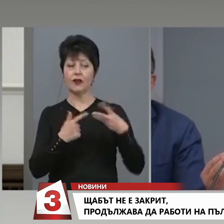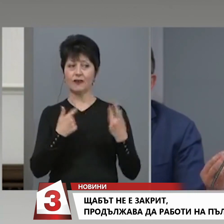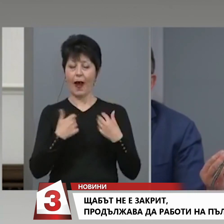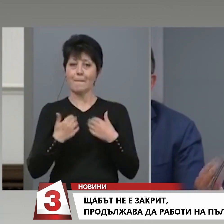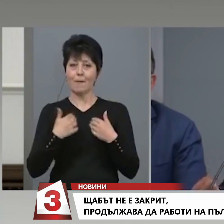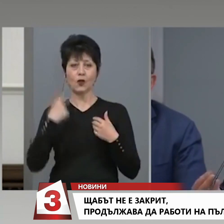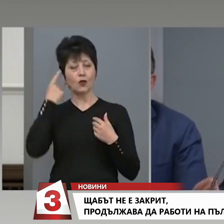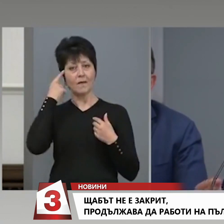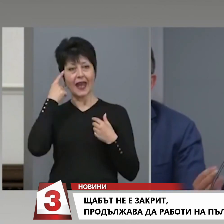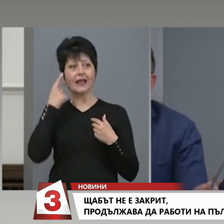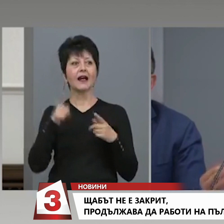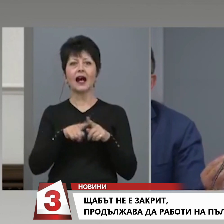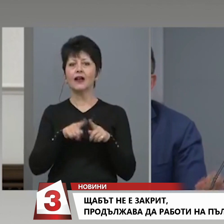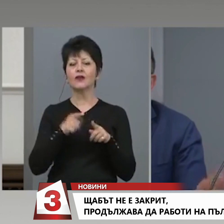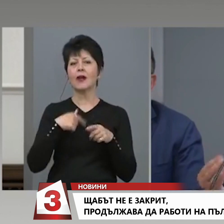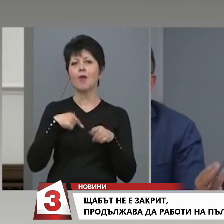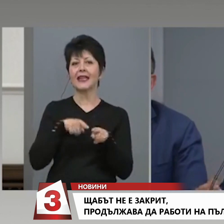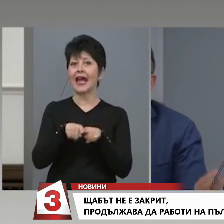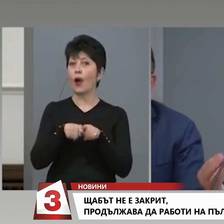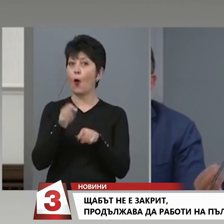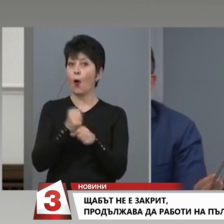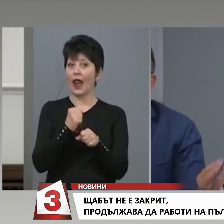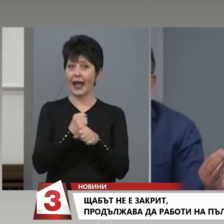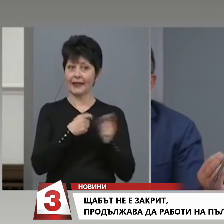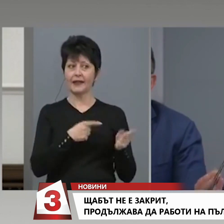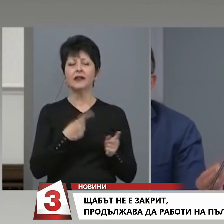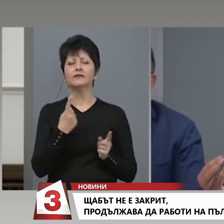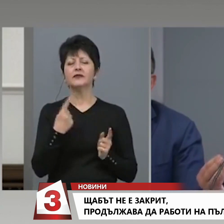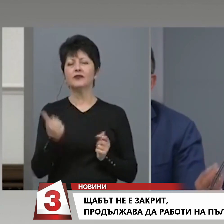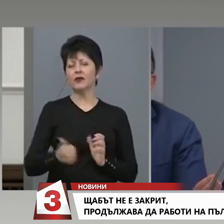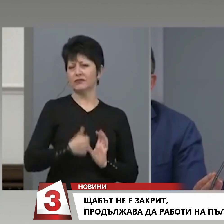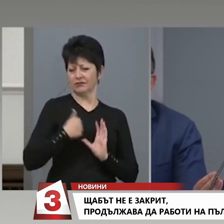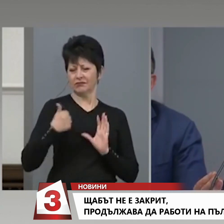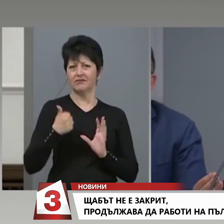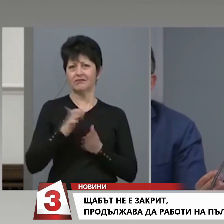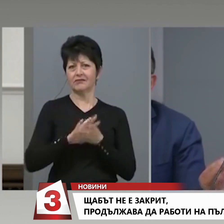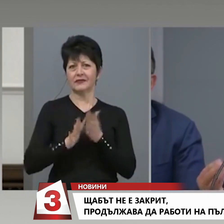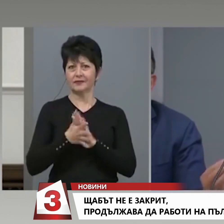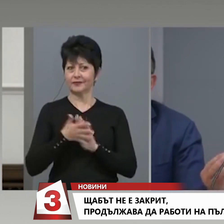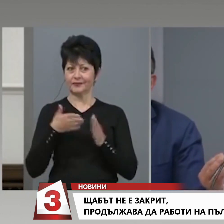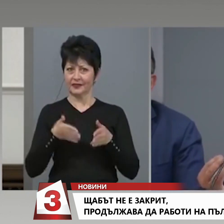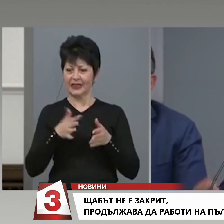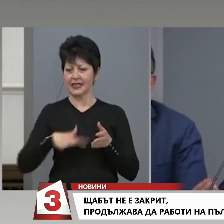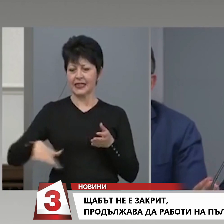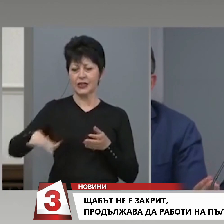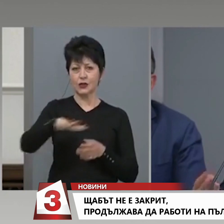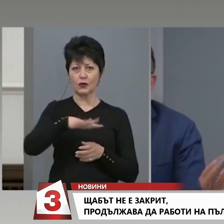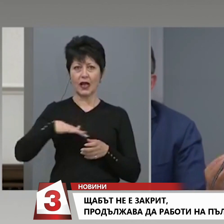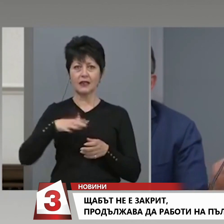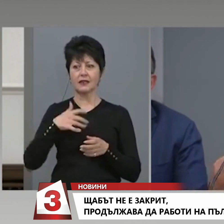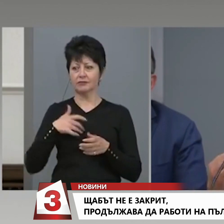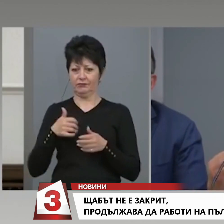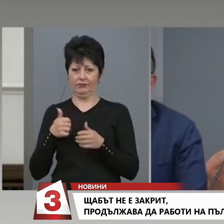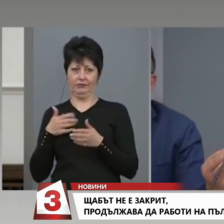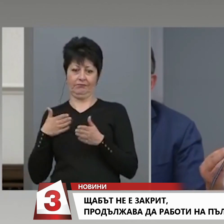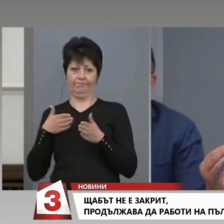на повечето ми колеги. И той идеално се справи с една остра ситуация, нейното менажиране